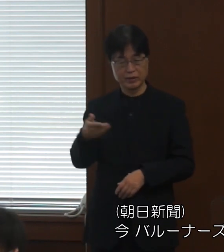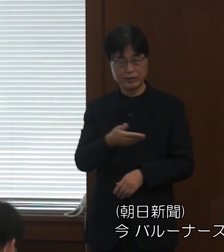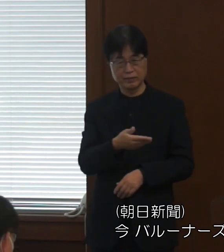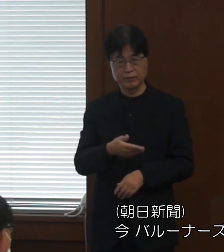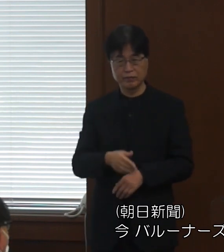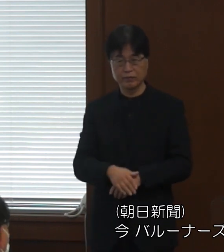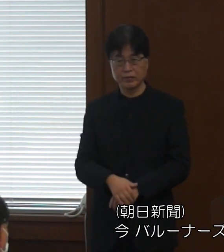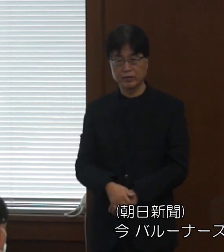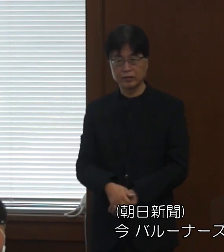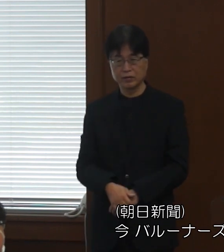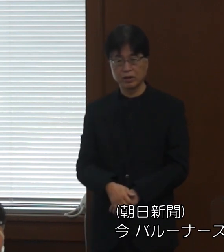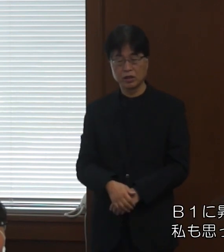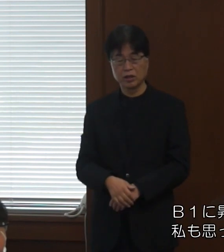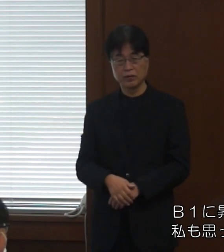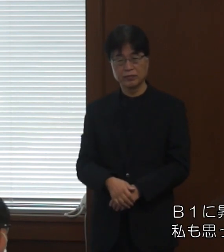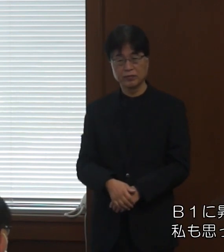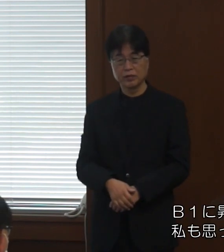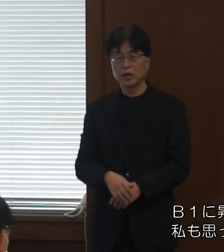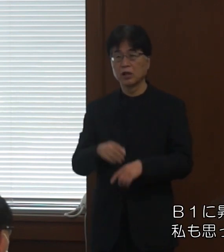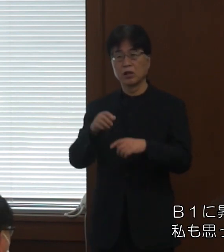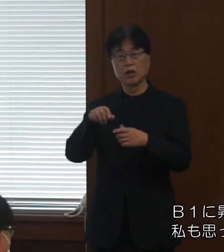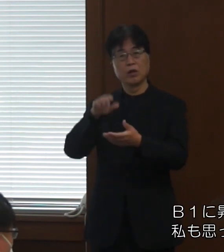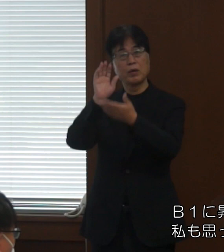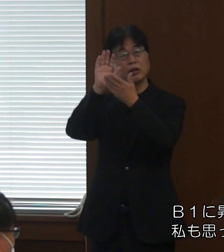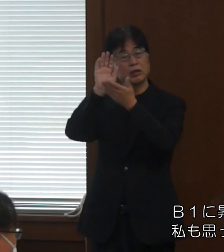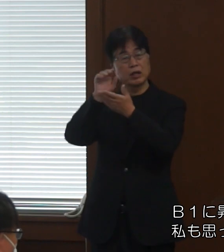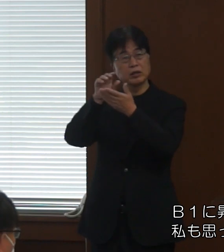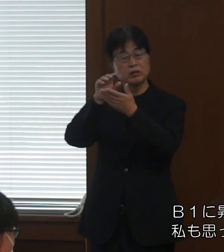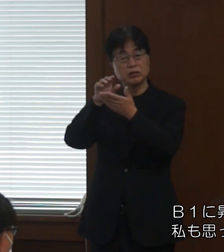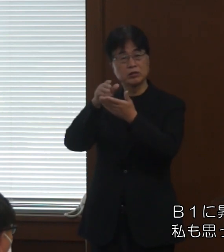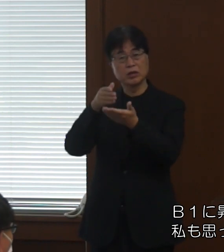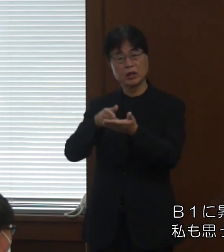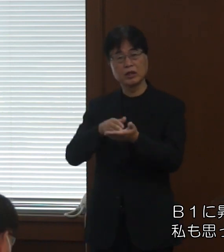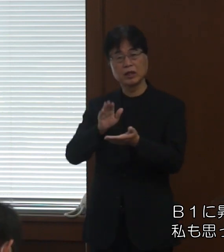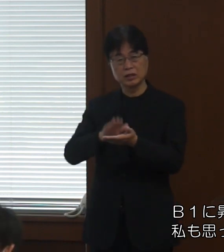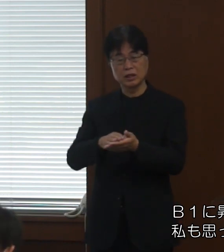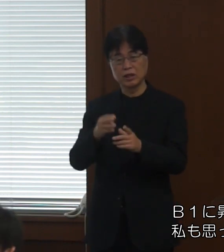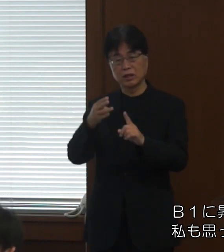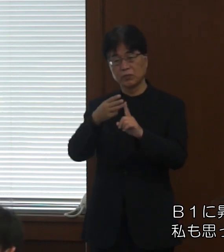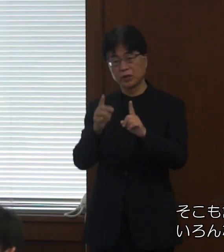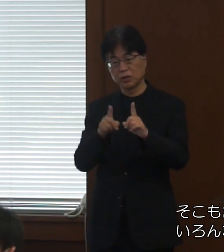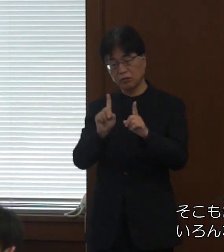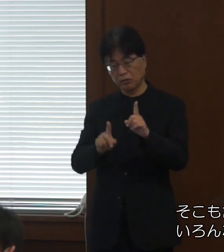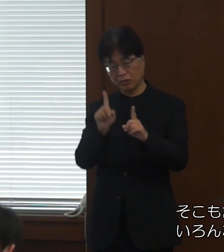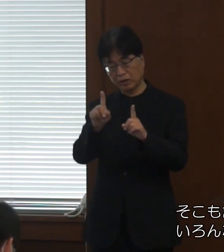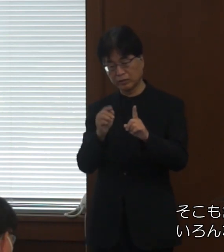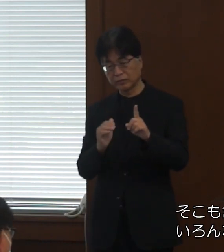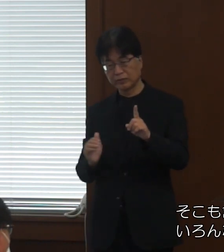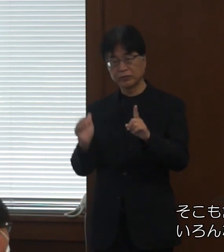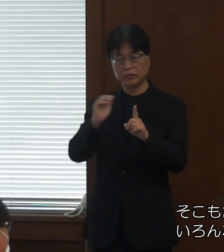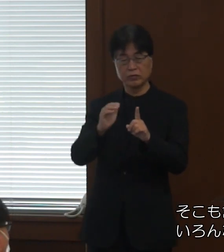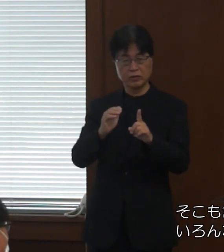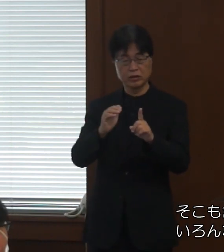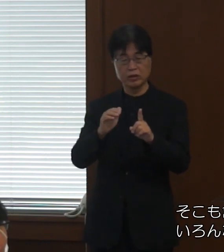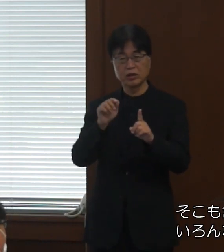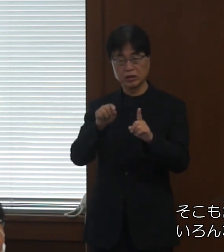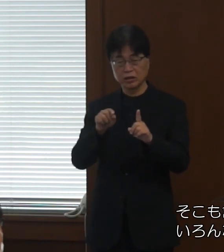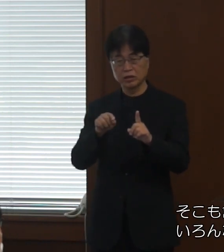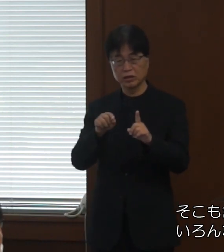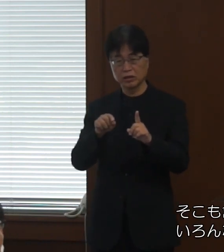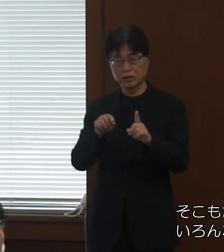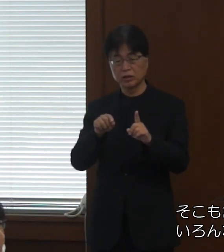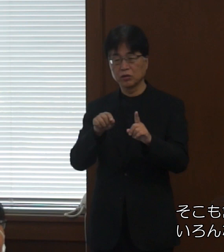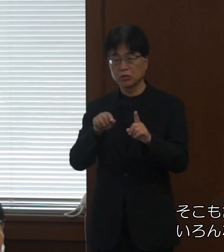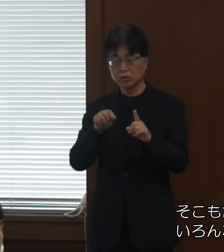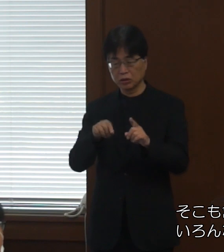の話も出ましたけどもビデオに昇格できればなと私も思ってますがそこも含めてですねいよいよそのいろんな